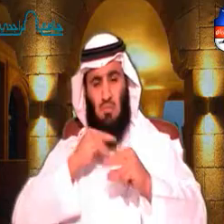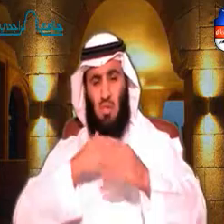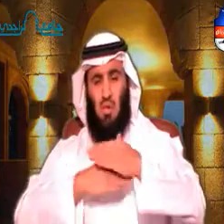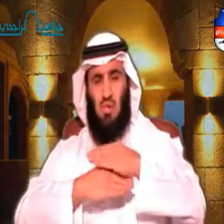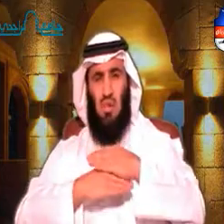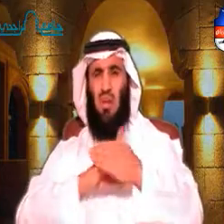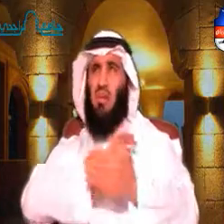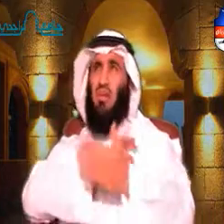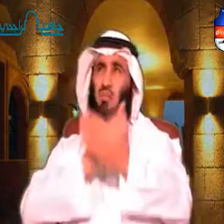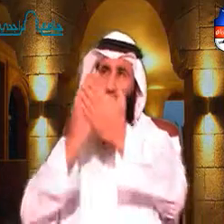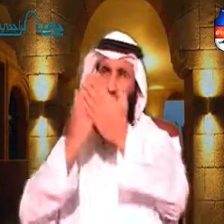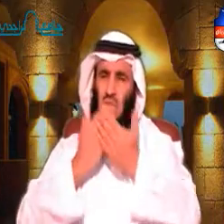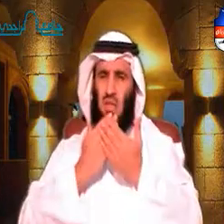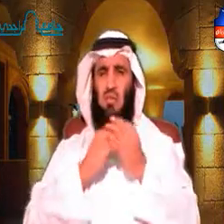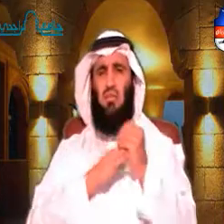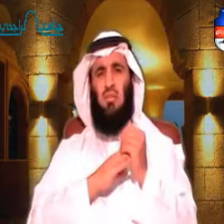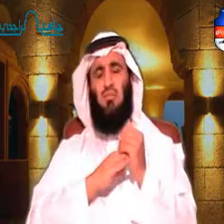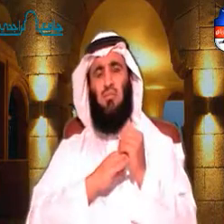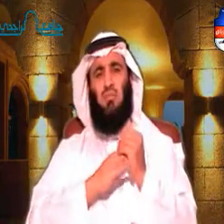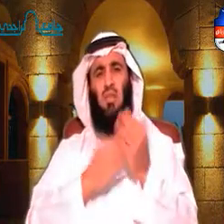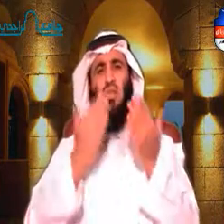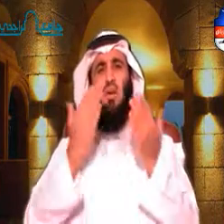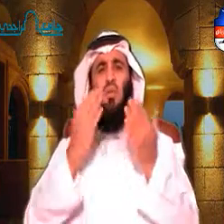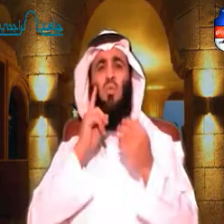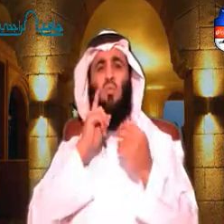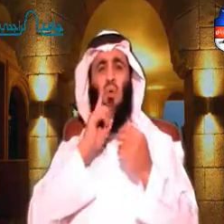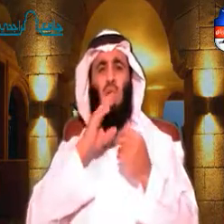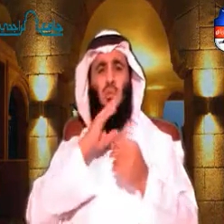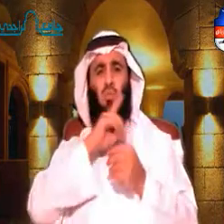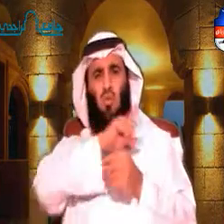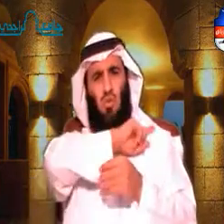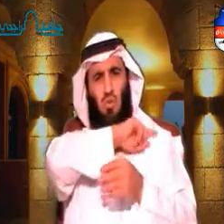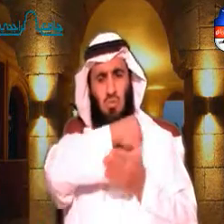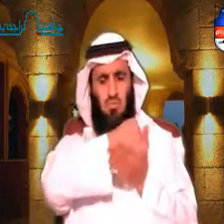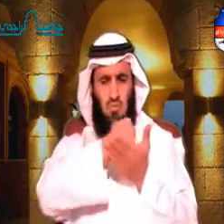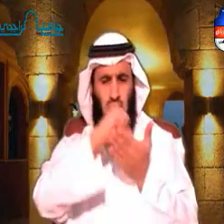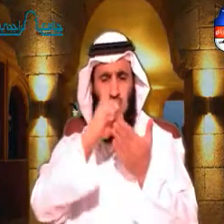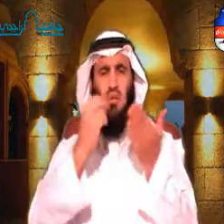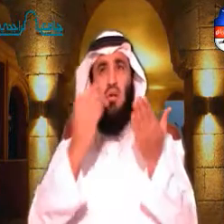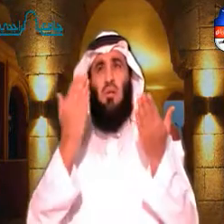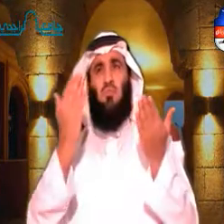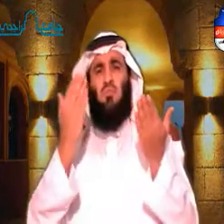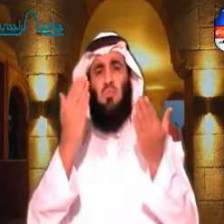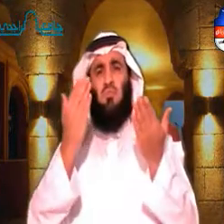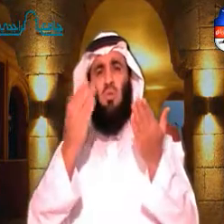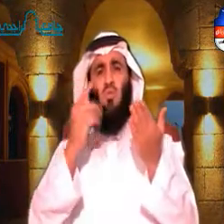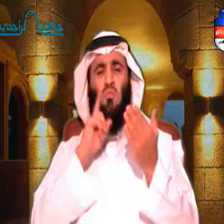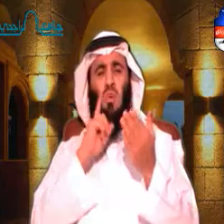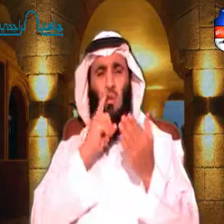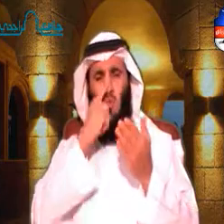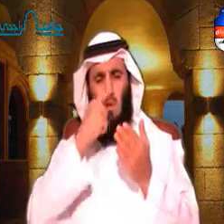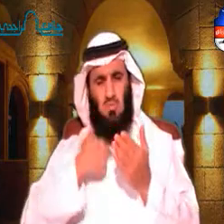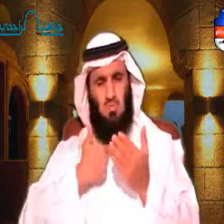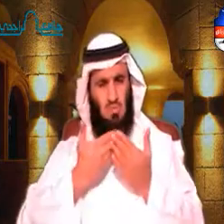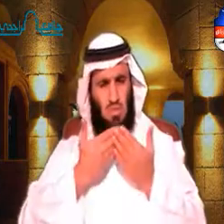يا أرحم الراحمين. اللهم اغفر لآبائنا وأمهاتنا، اللهم اجعلنا لهم من البارين، واجعلهم